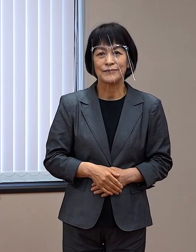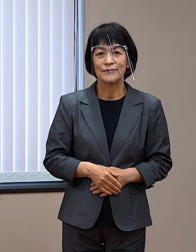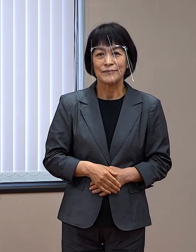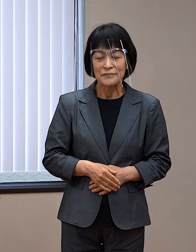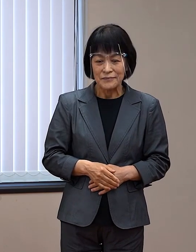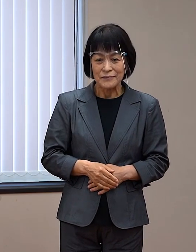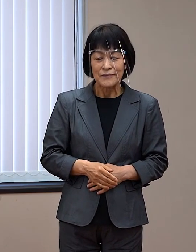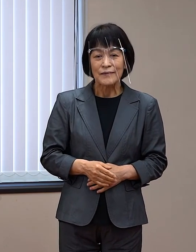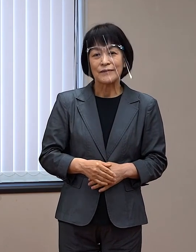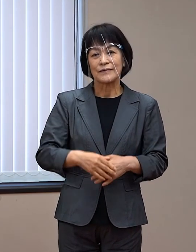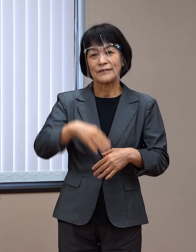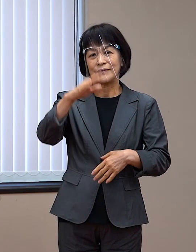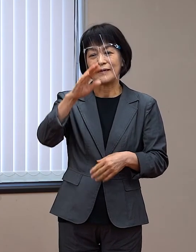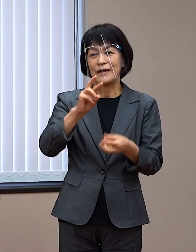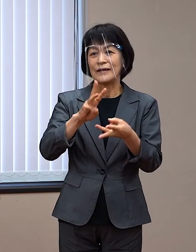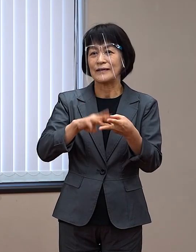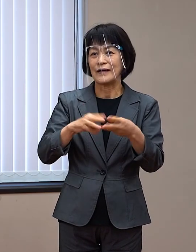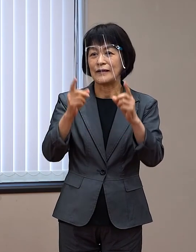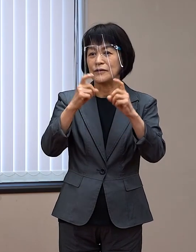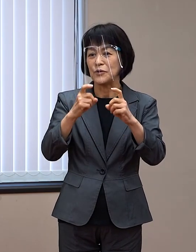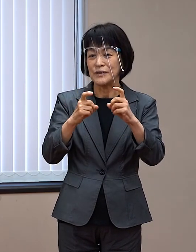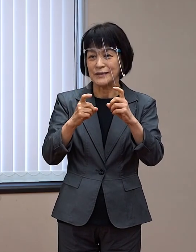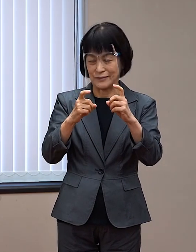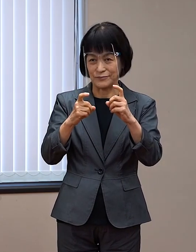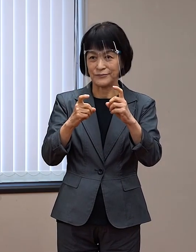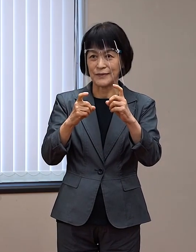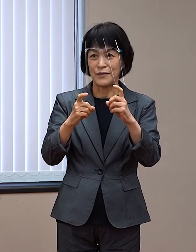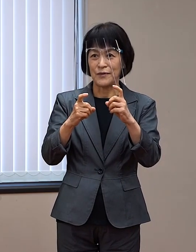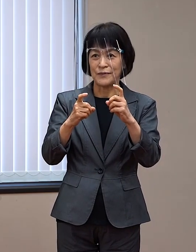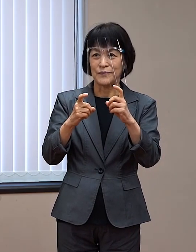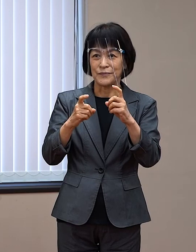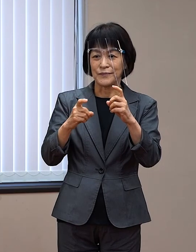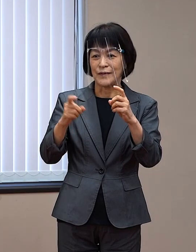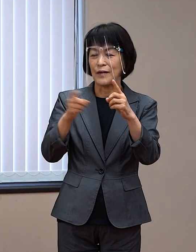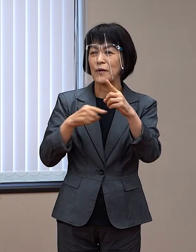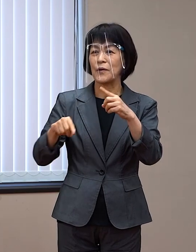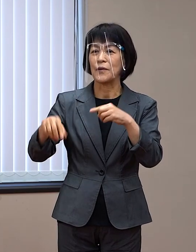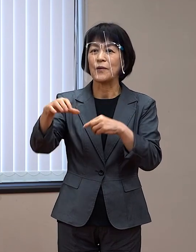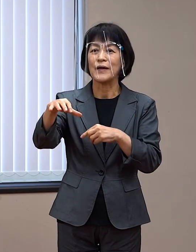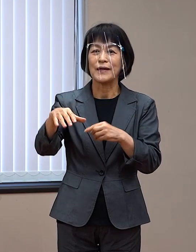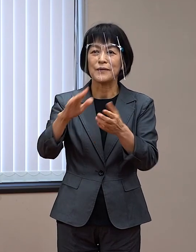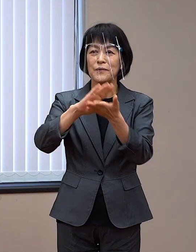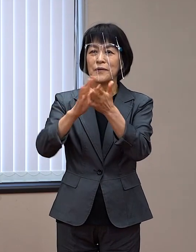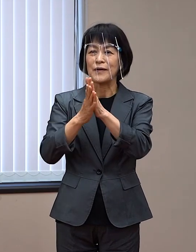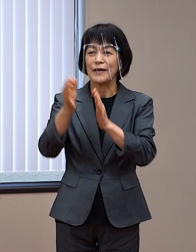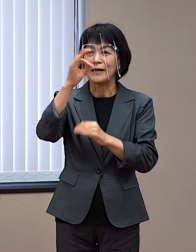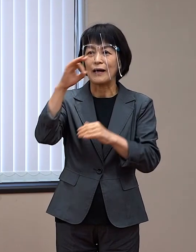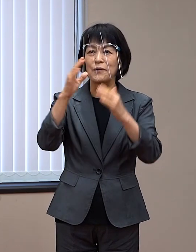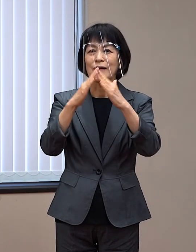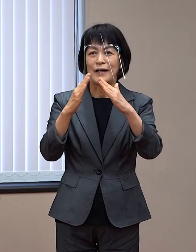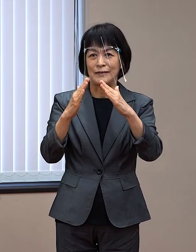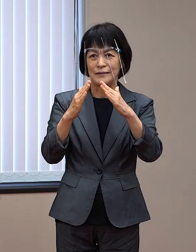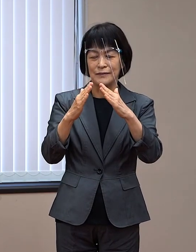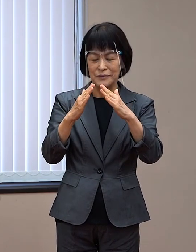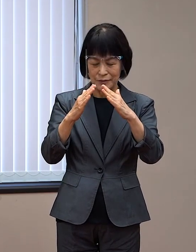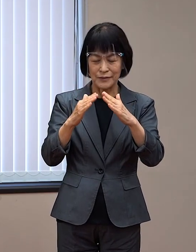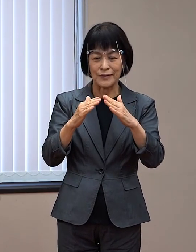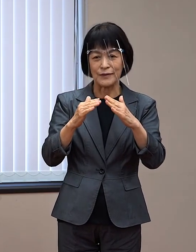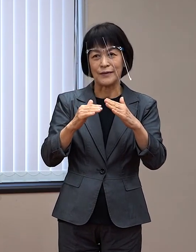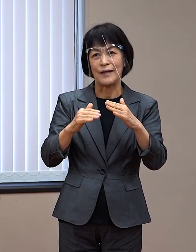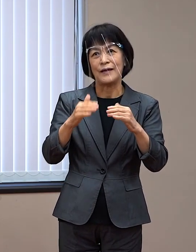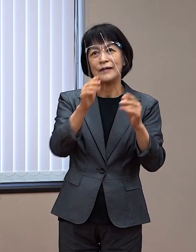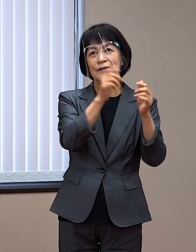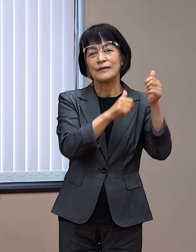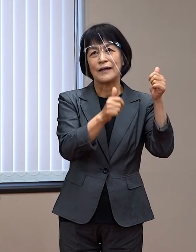高田城址公園の観光化についてですね、今年は非常に春を象徴する第97